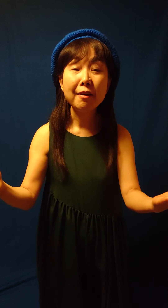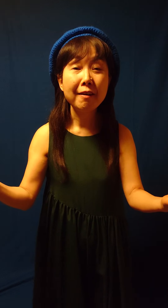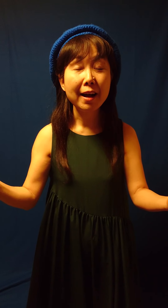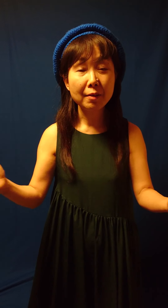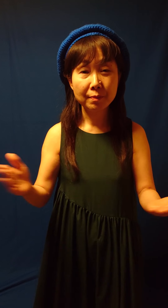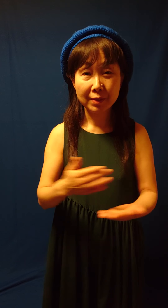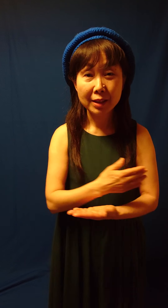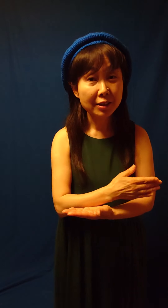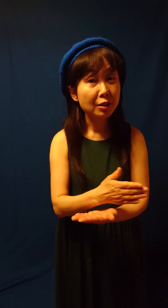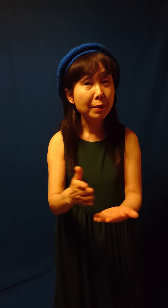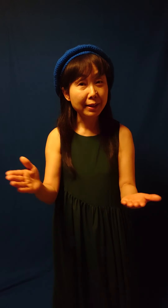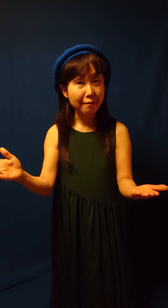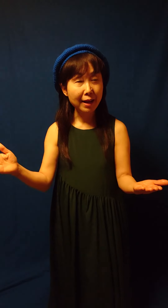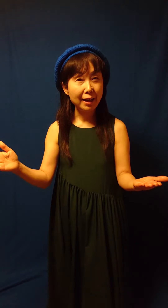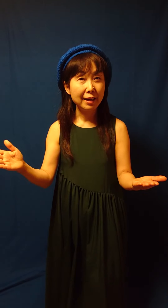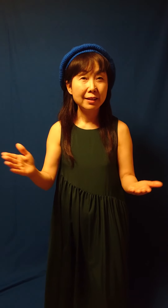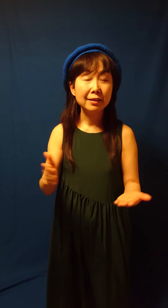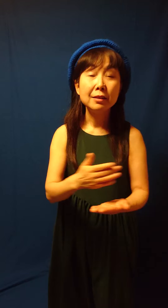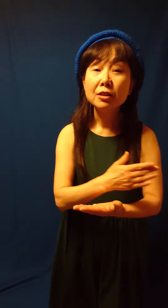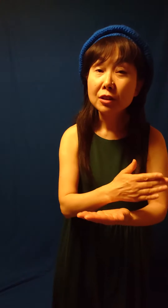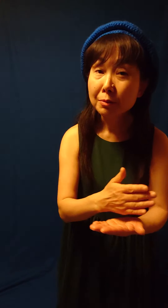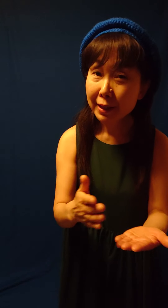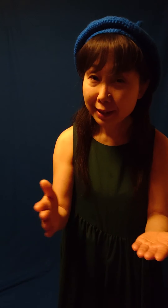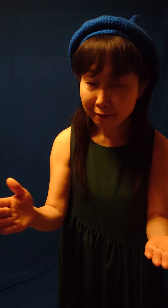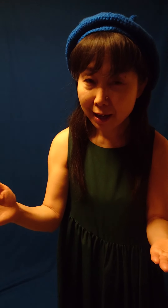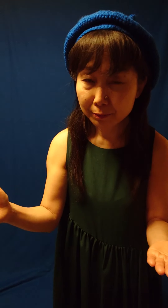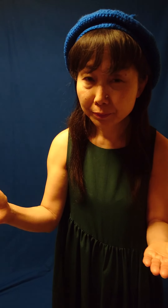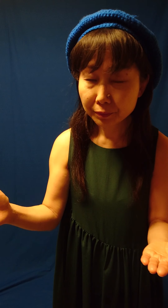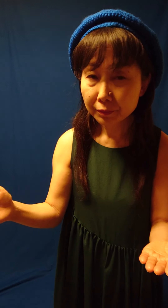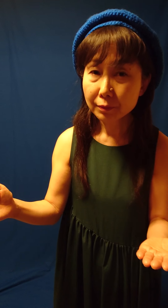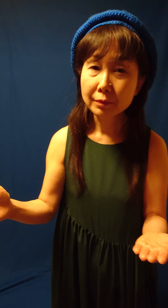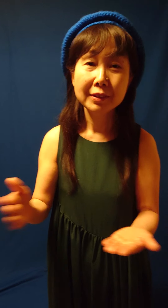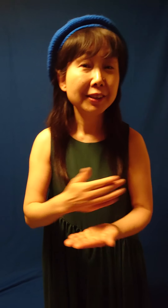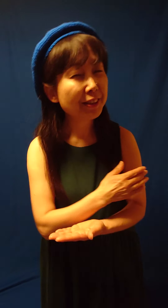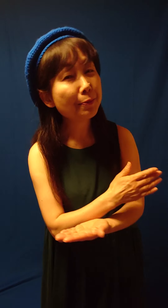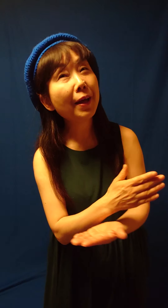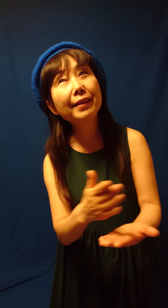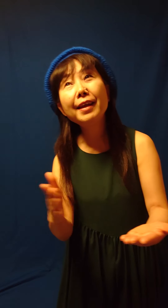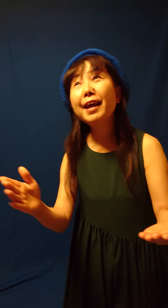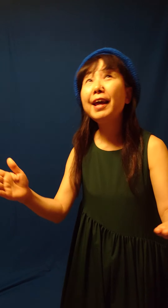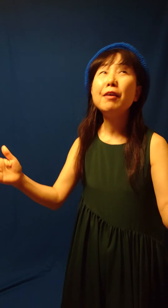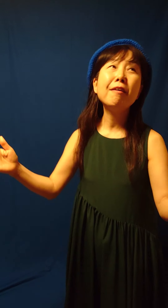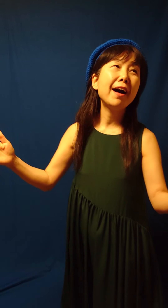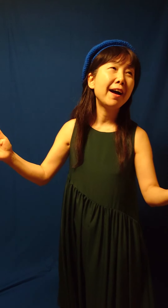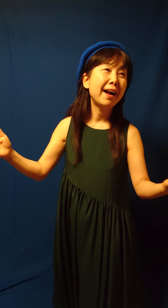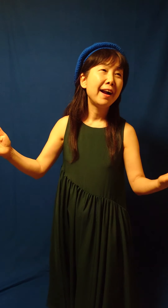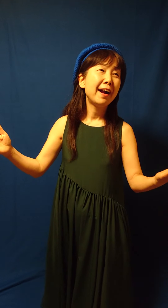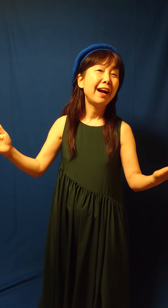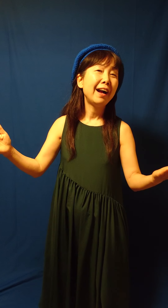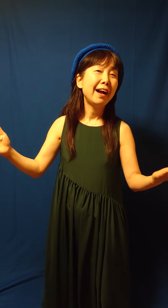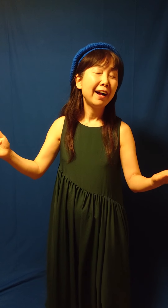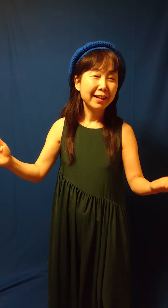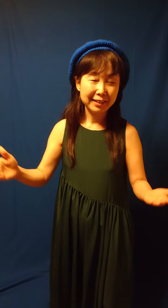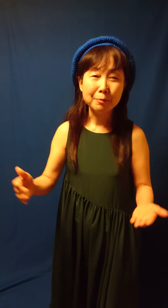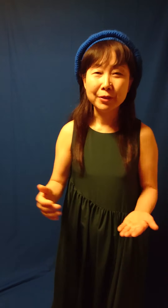、すべては、すべては、すべては、でもいいです